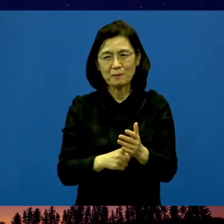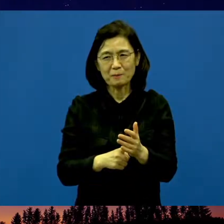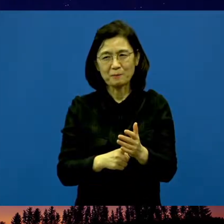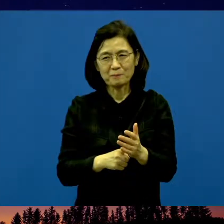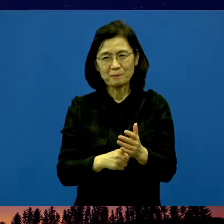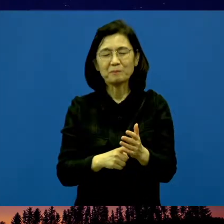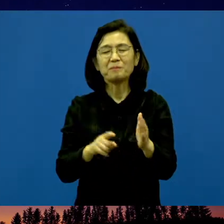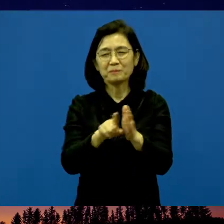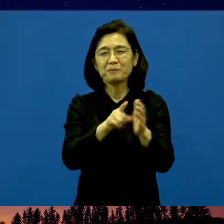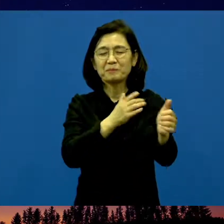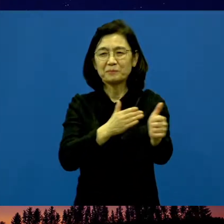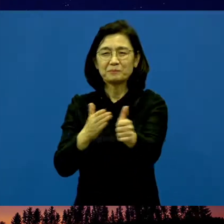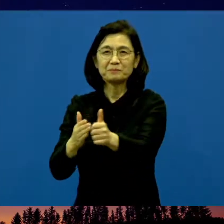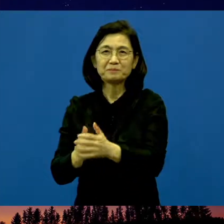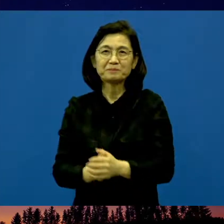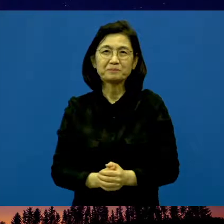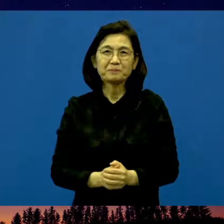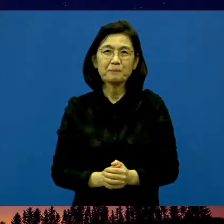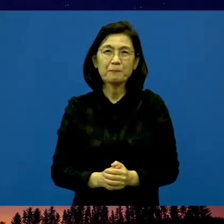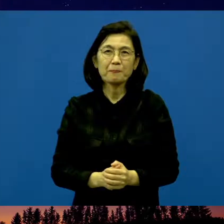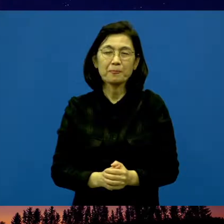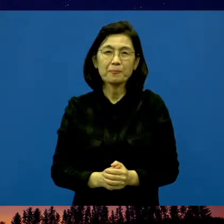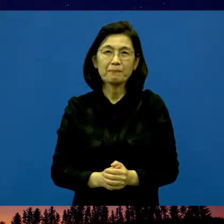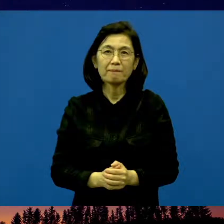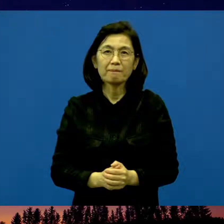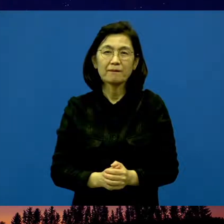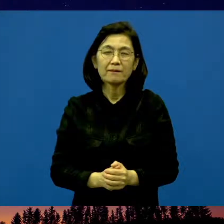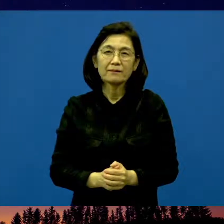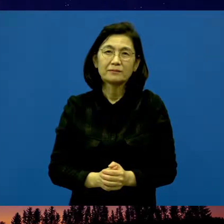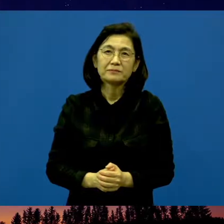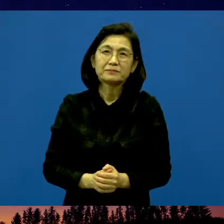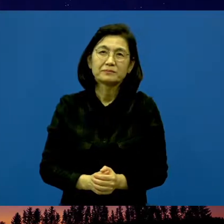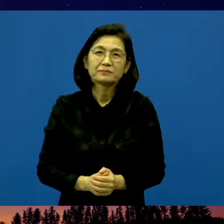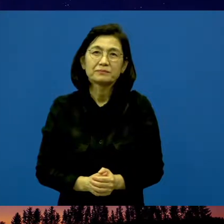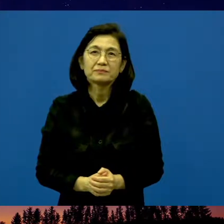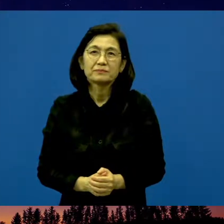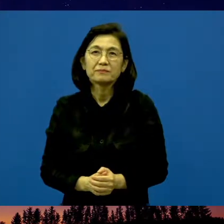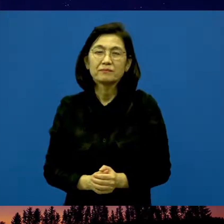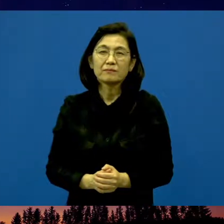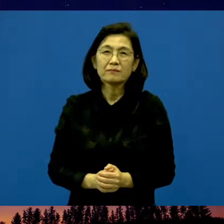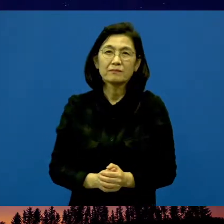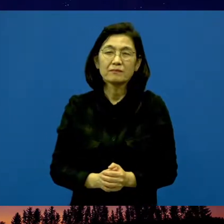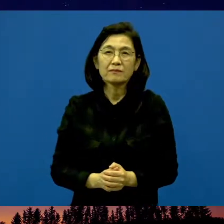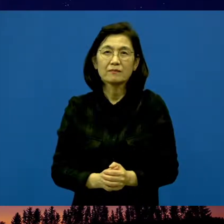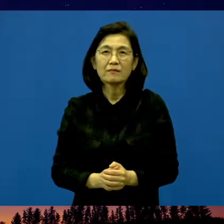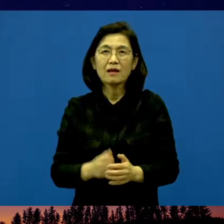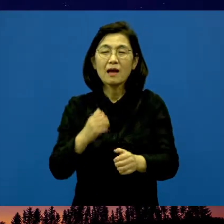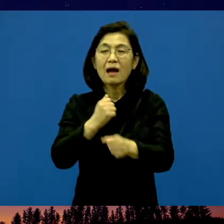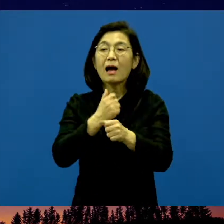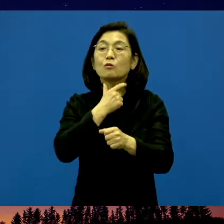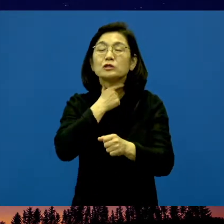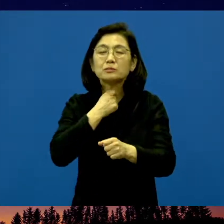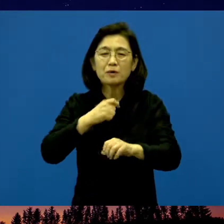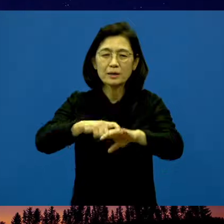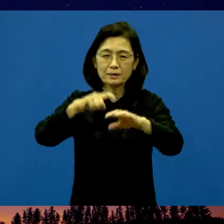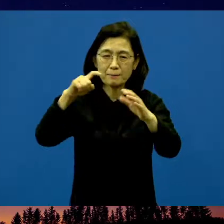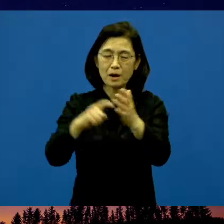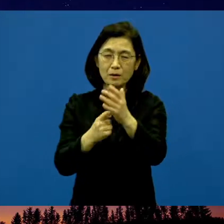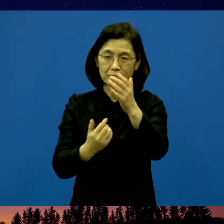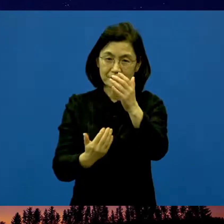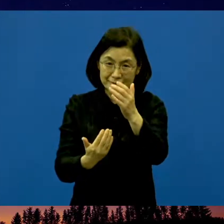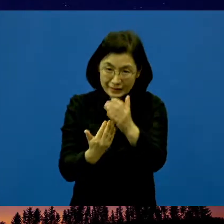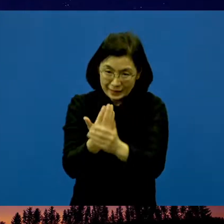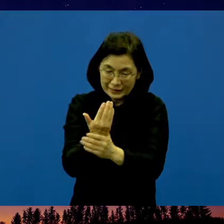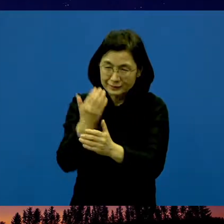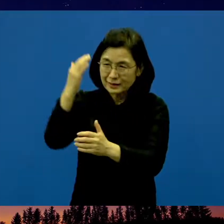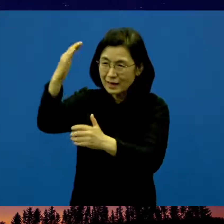때는 나에게 어떤 하고 싶어하는 마음이 생기는 것입니다. 그 억제할 수가 없는 거죠. 하나님 불어넣으신 생각이기